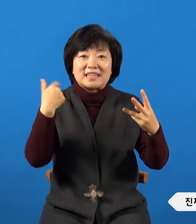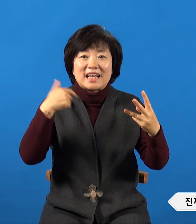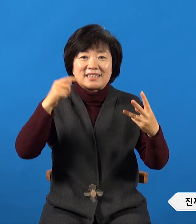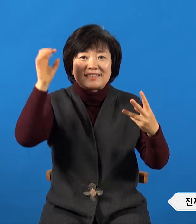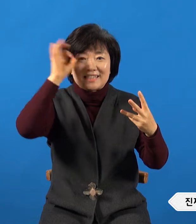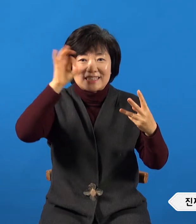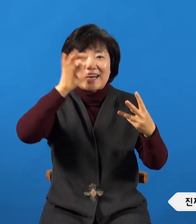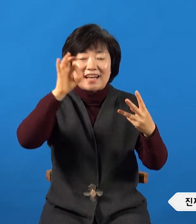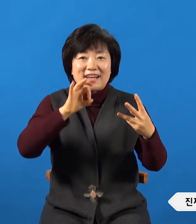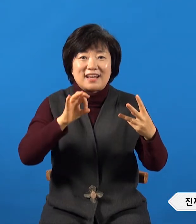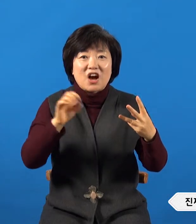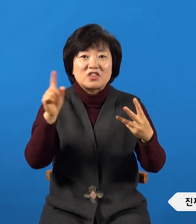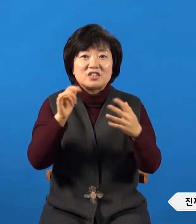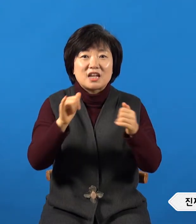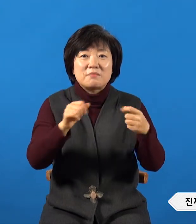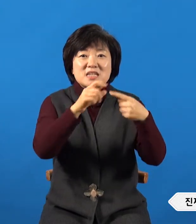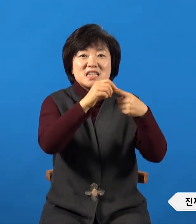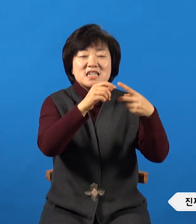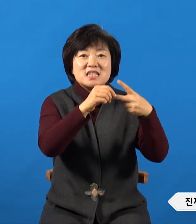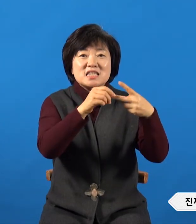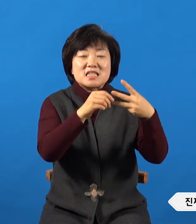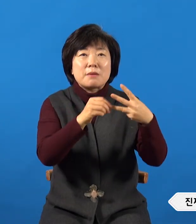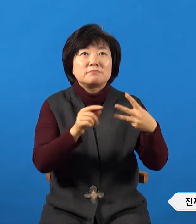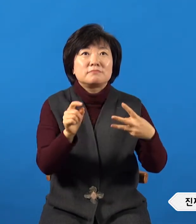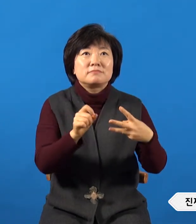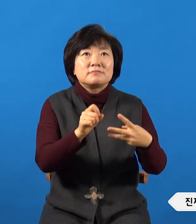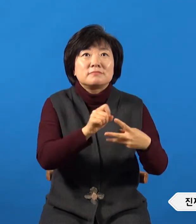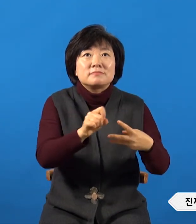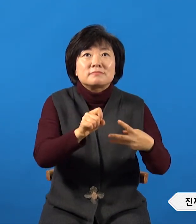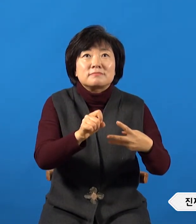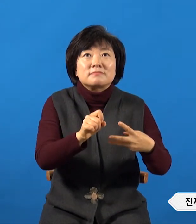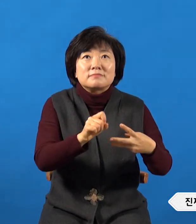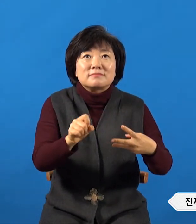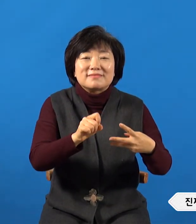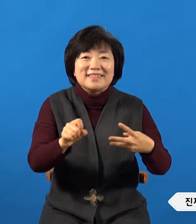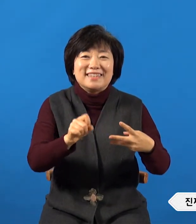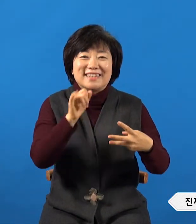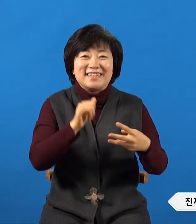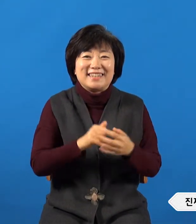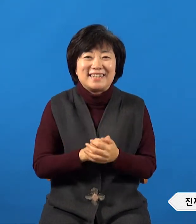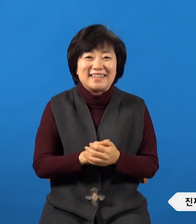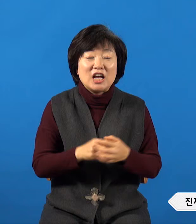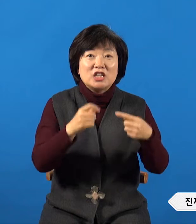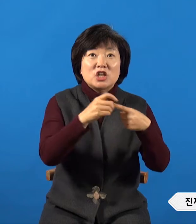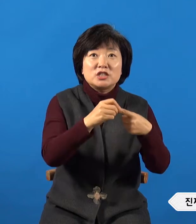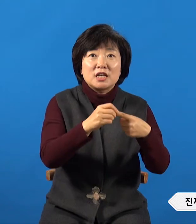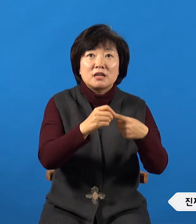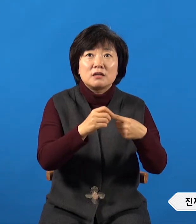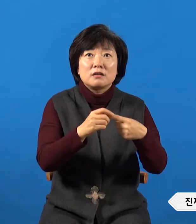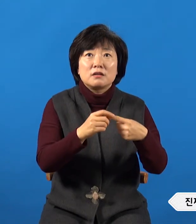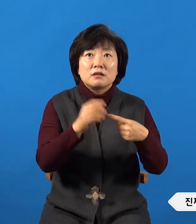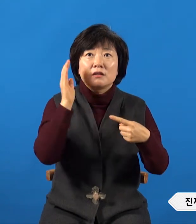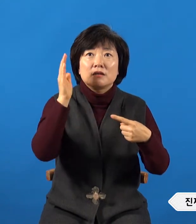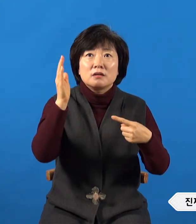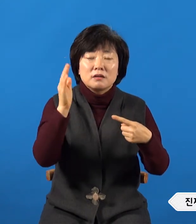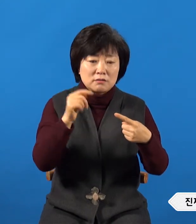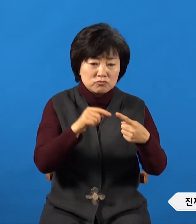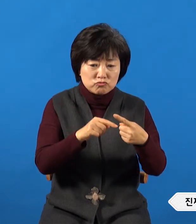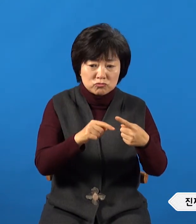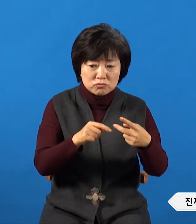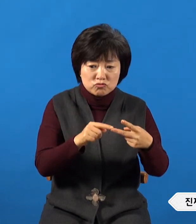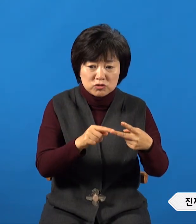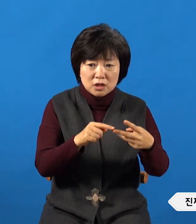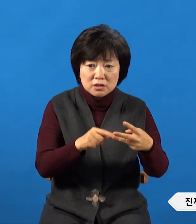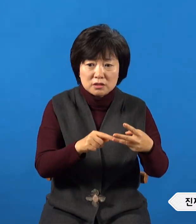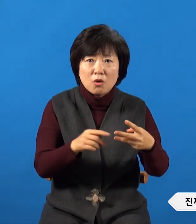있습니다. 어떤 분들은 그냥 아예 1, 2, 3 써놓고 기다리는 분도 계십니다. 첫째하고 둘째가 안 나오면 무척